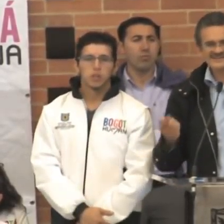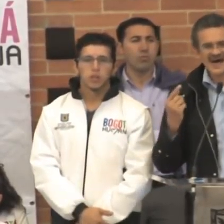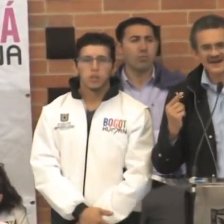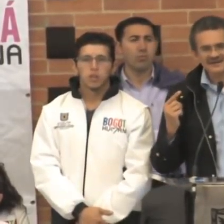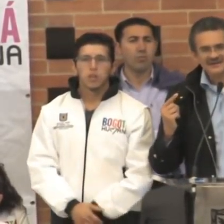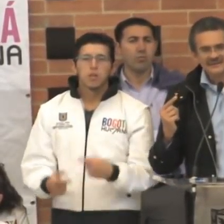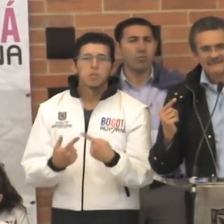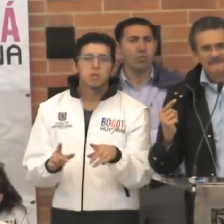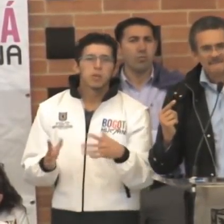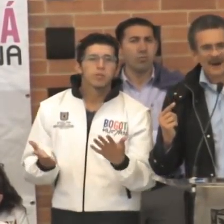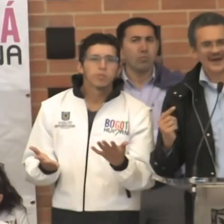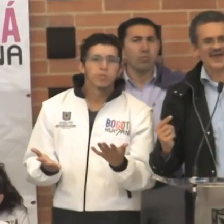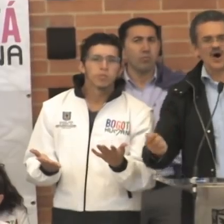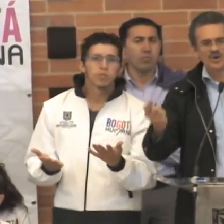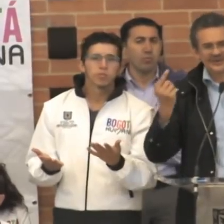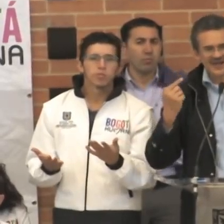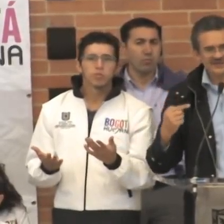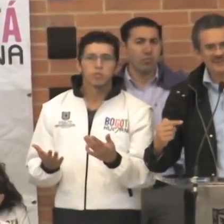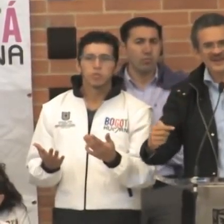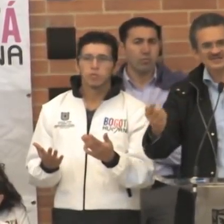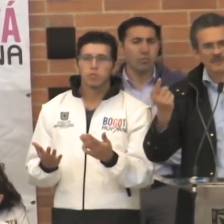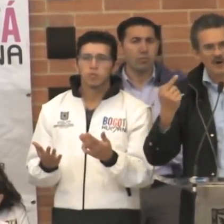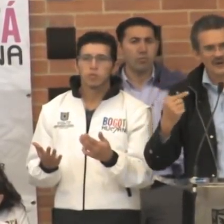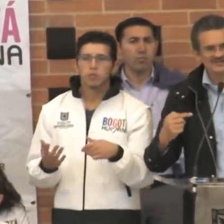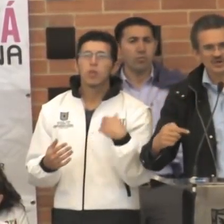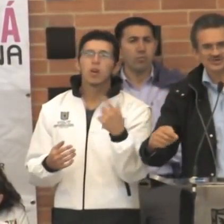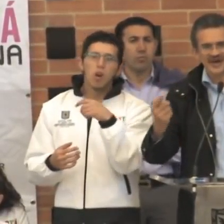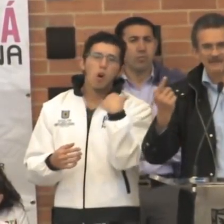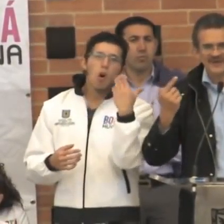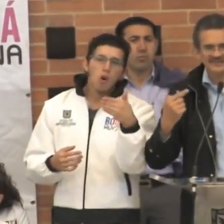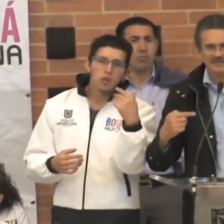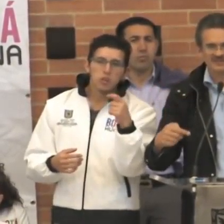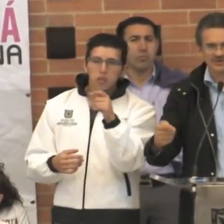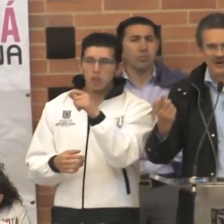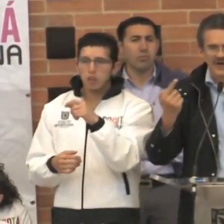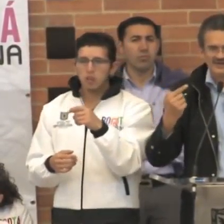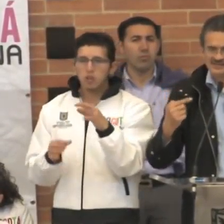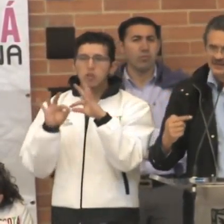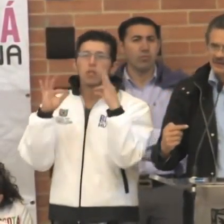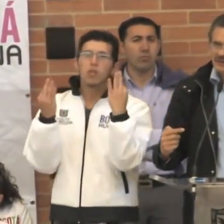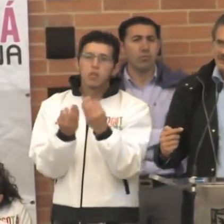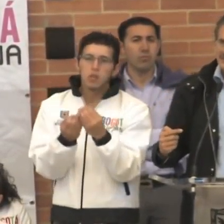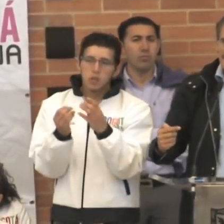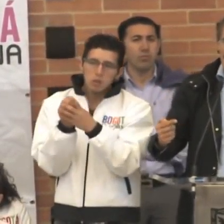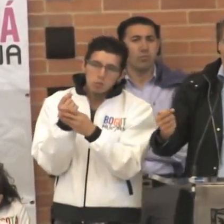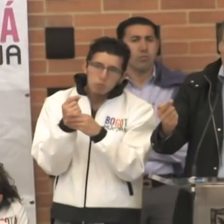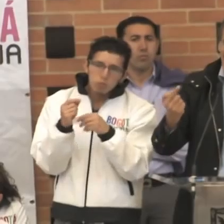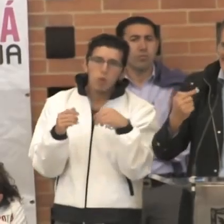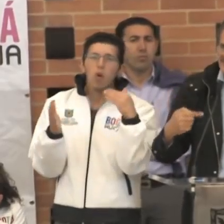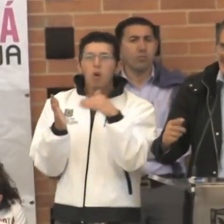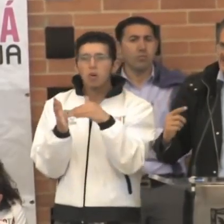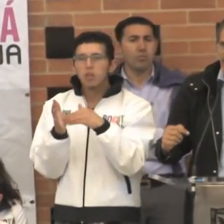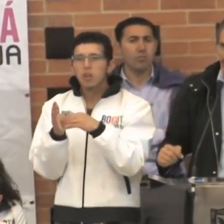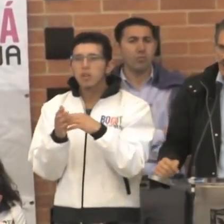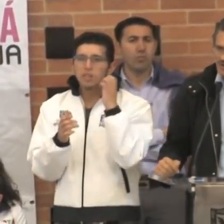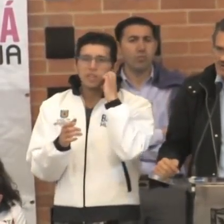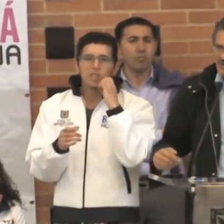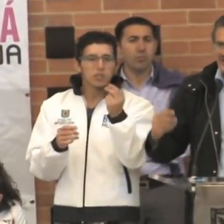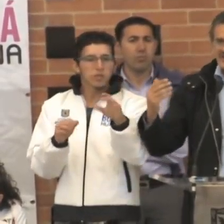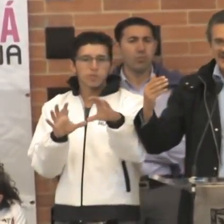Pero, ¿qué hacer para que otras familias pobres no sean víctimas otra vez de bandas de